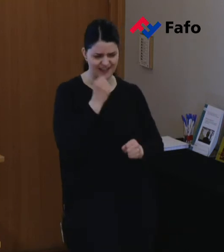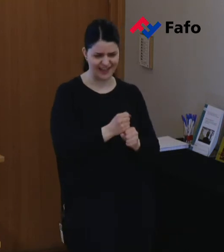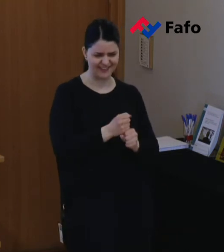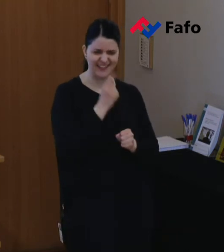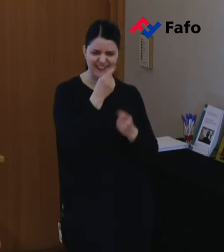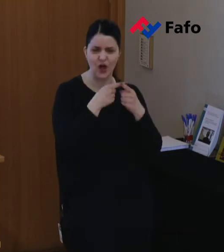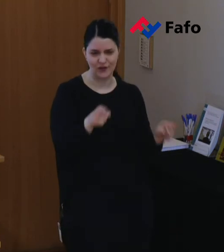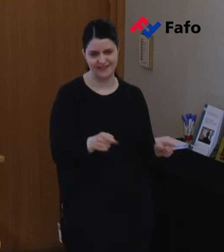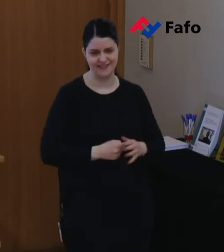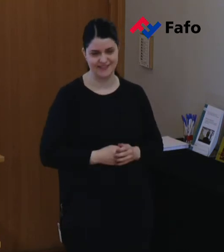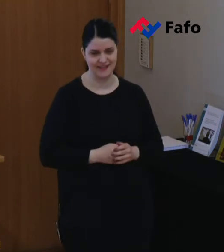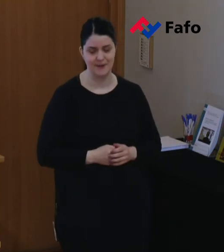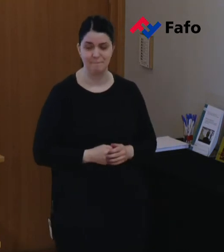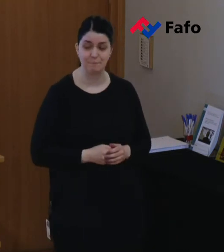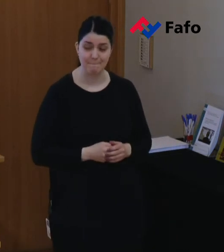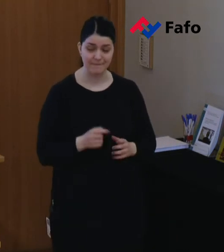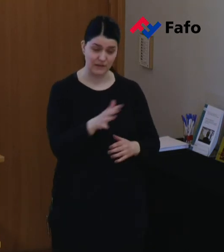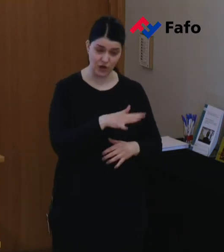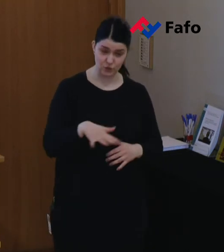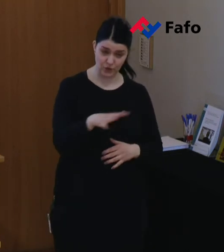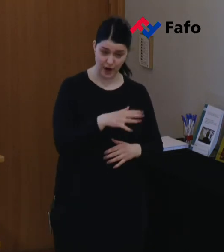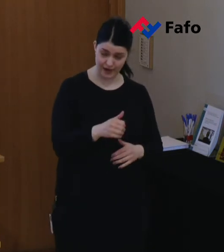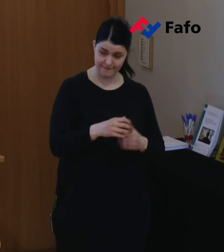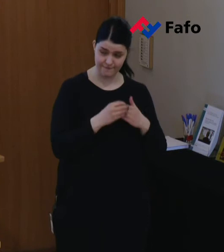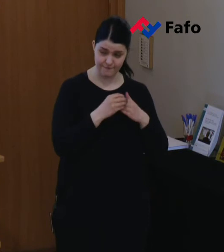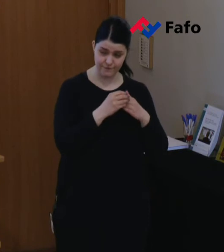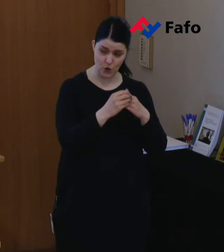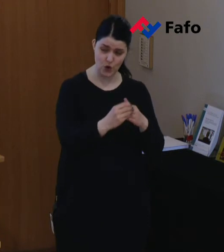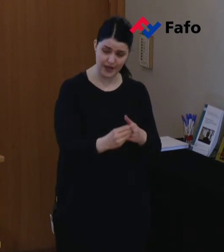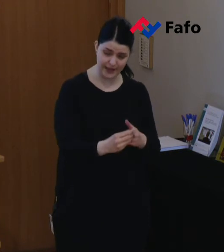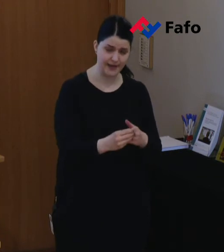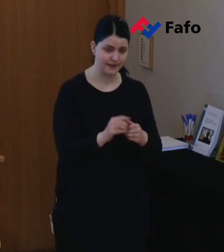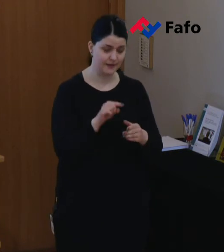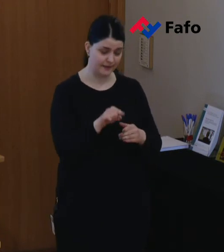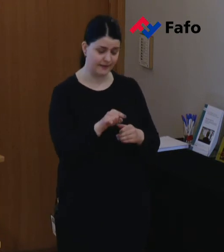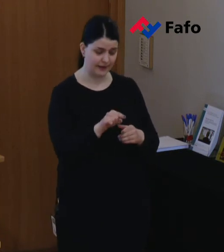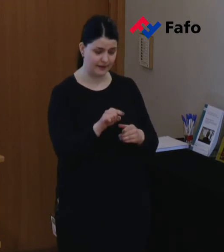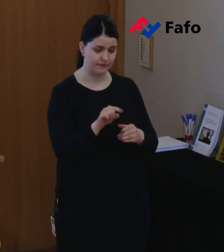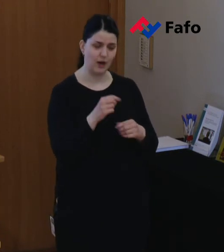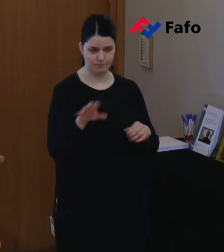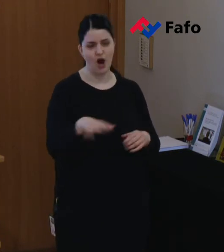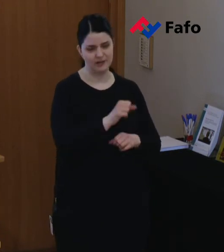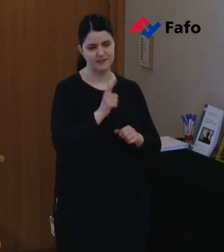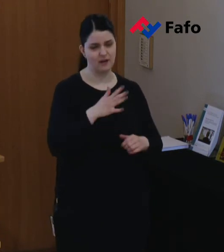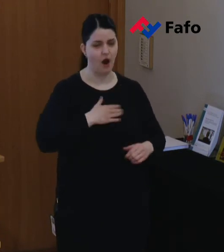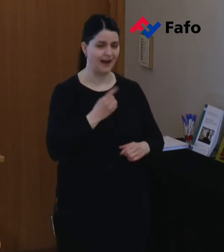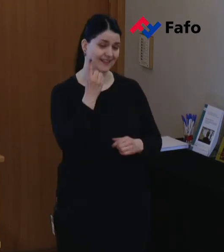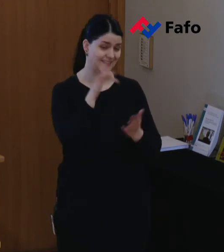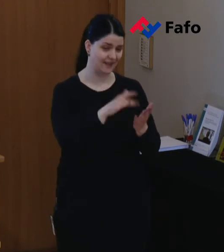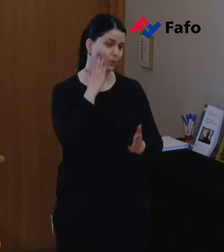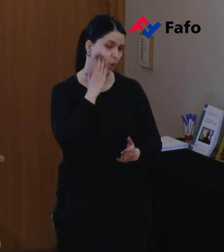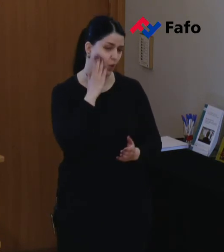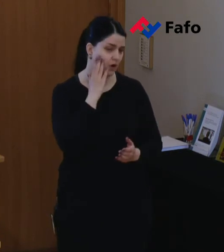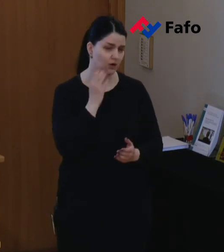Det nasjonale føringer, kanskje veldig sterkt nå gjennom strategien Bolig for velferd, om at alle skal ha et sted å bo, og at det ikke skal stilles krav